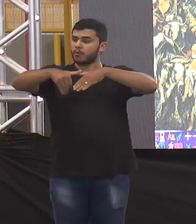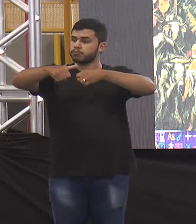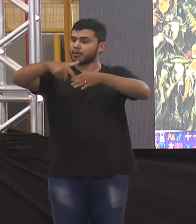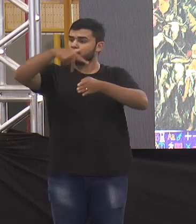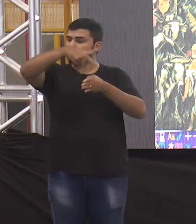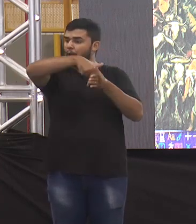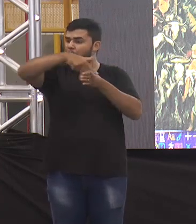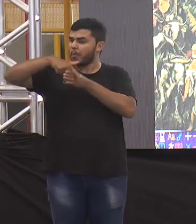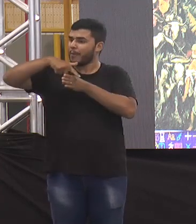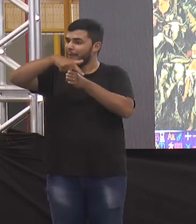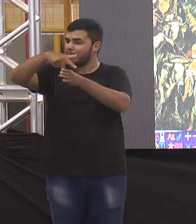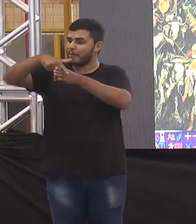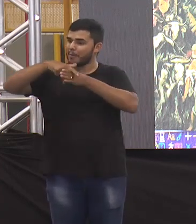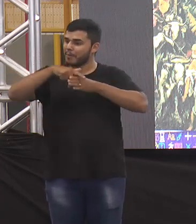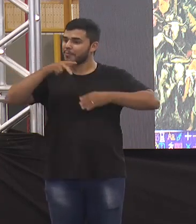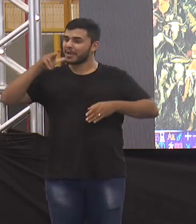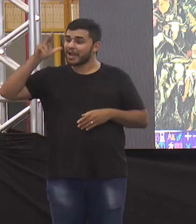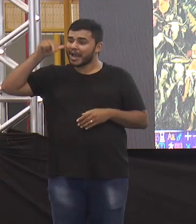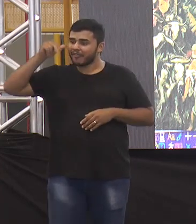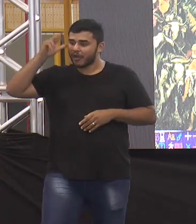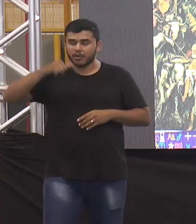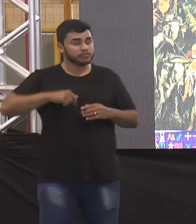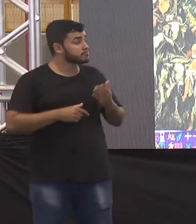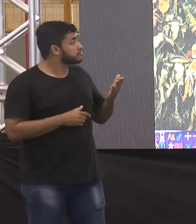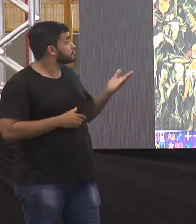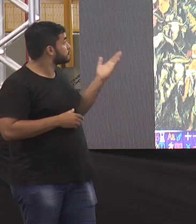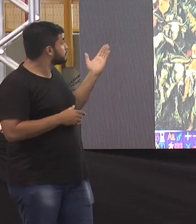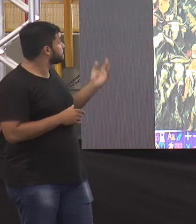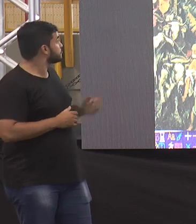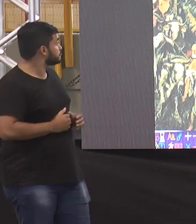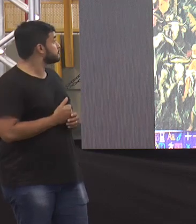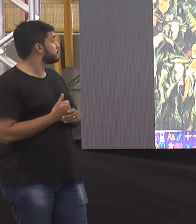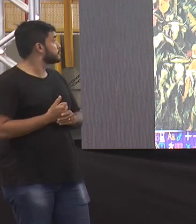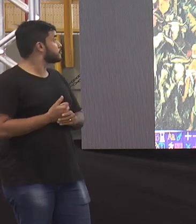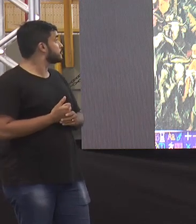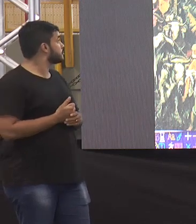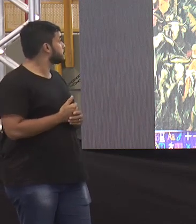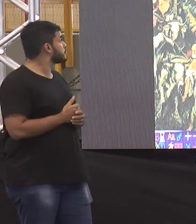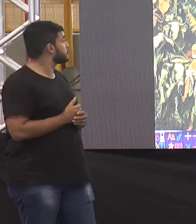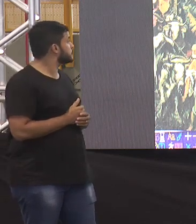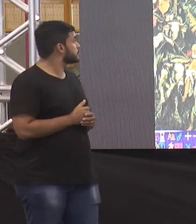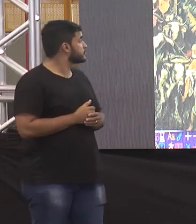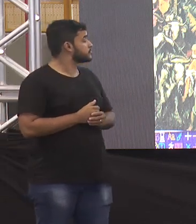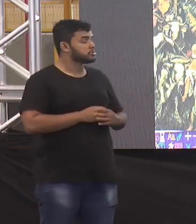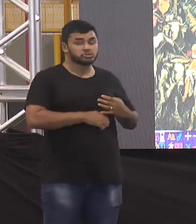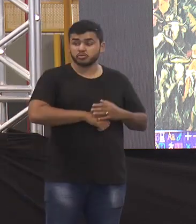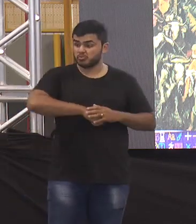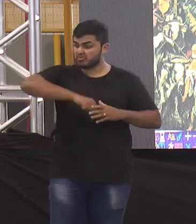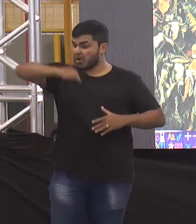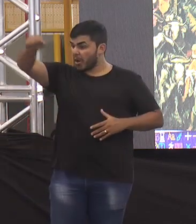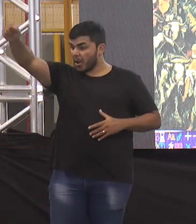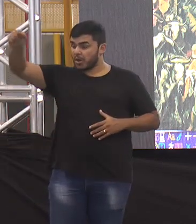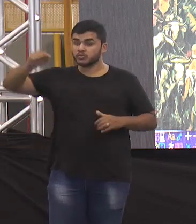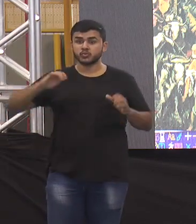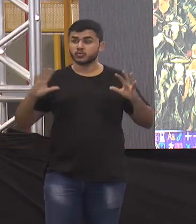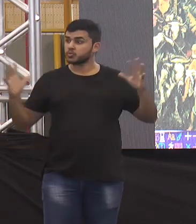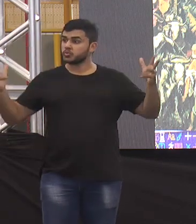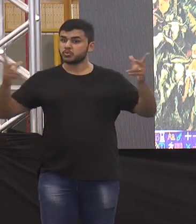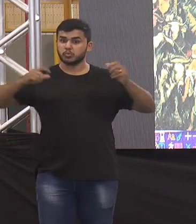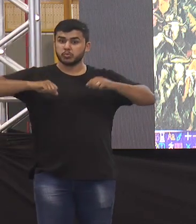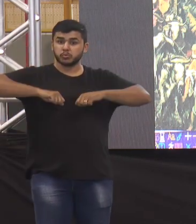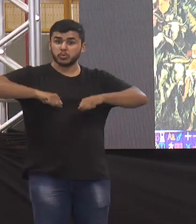militares, pelos seus cavaleiros, pelos seus homens de confiança. Então, a pintura inteira é